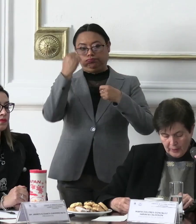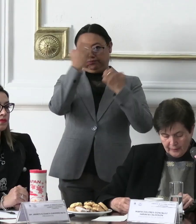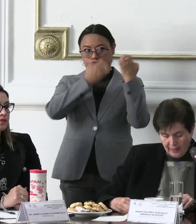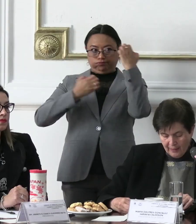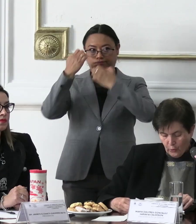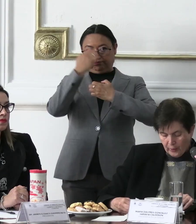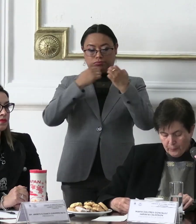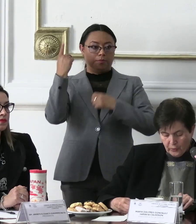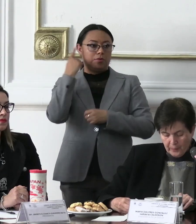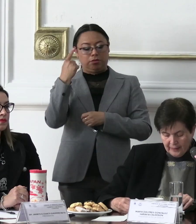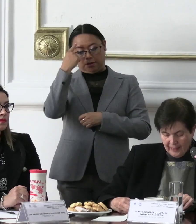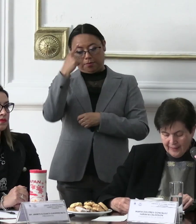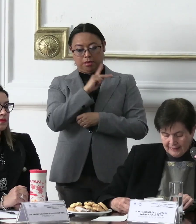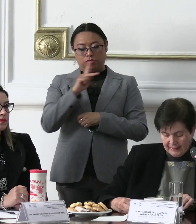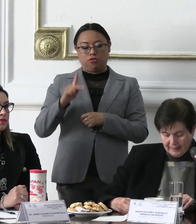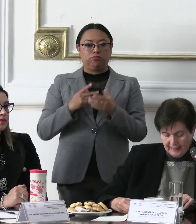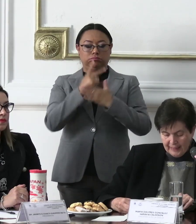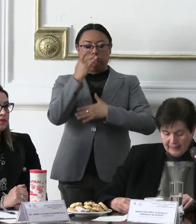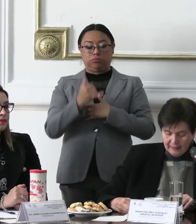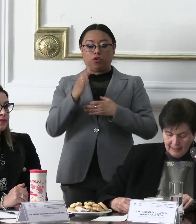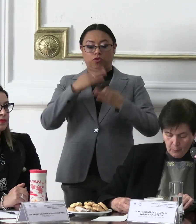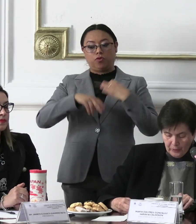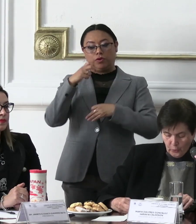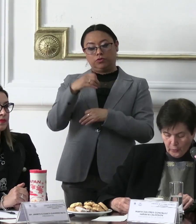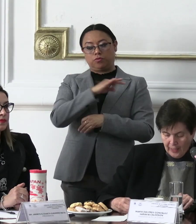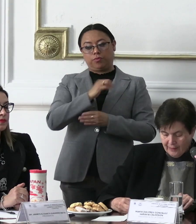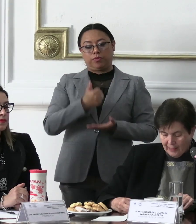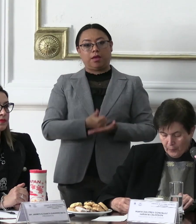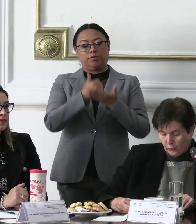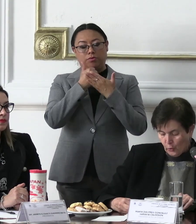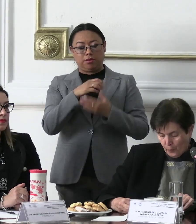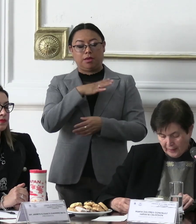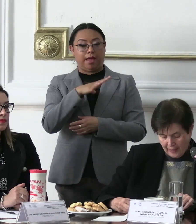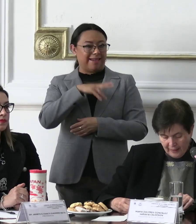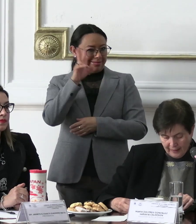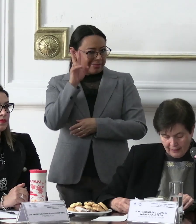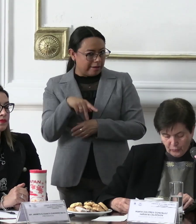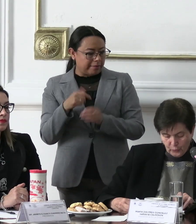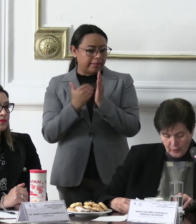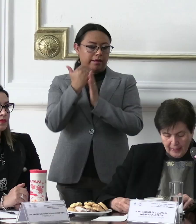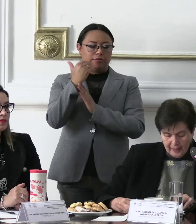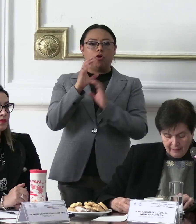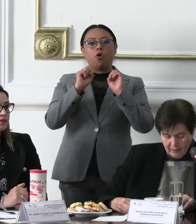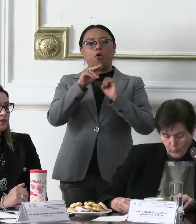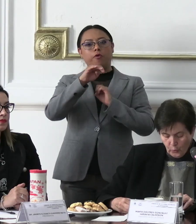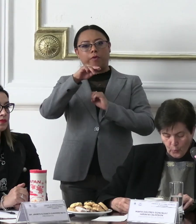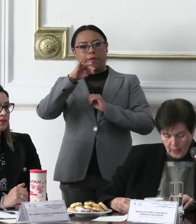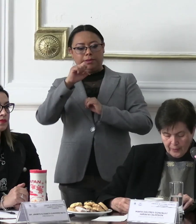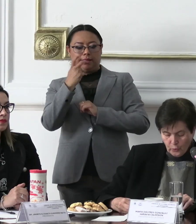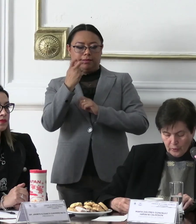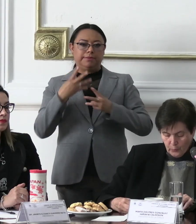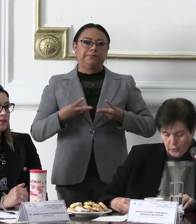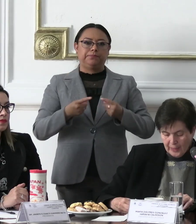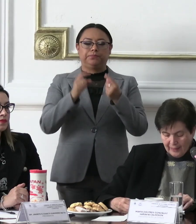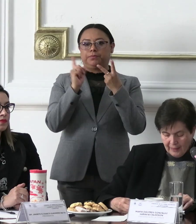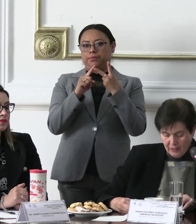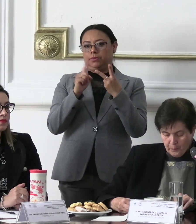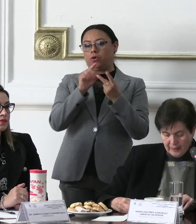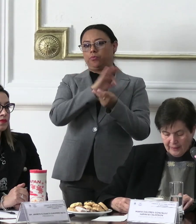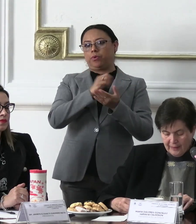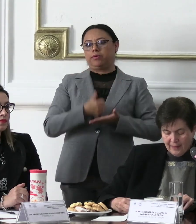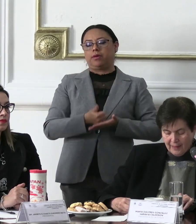públicas y proyectadas, lo que posibilita distinguir entre el aumento real y el aumento nominal del gasto. En segundo lugar, contribuye